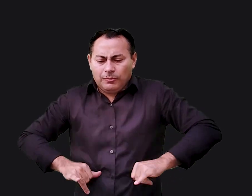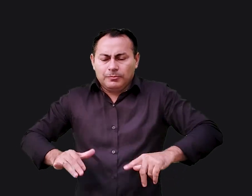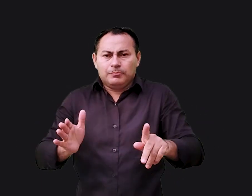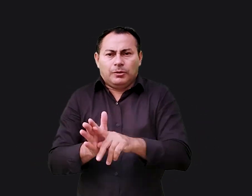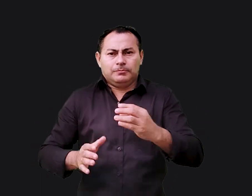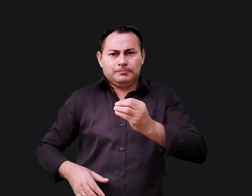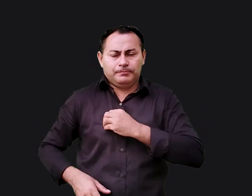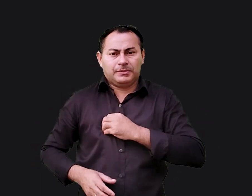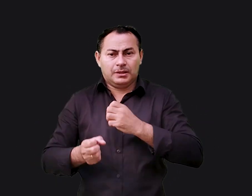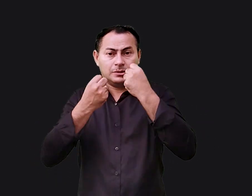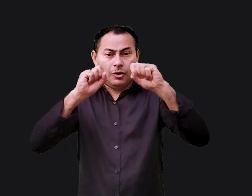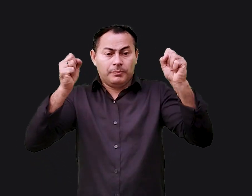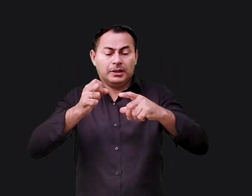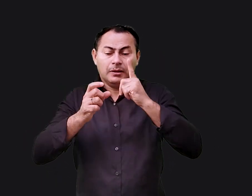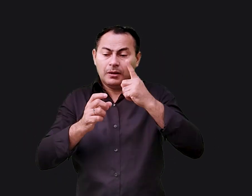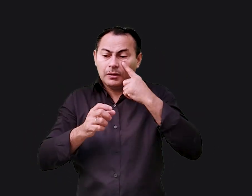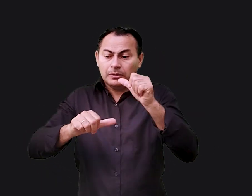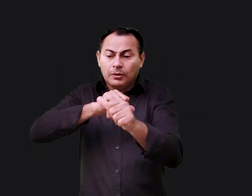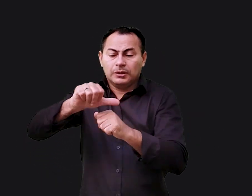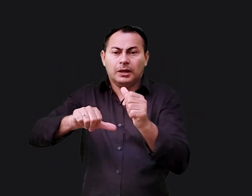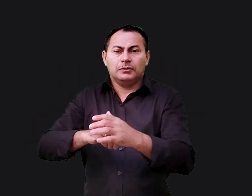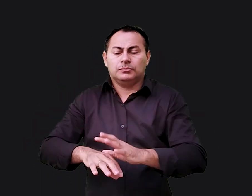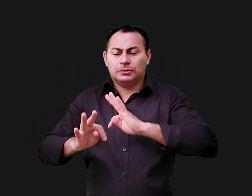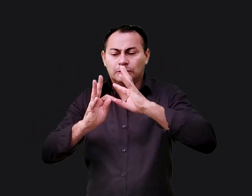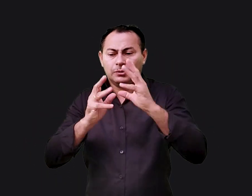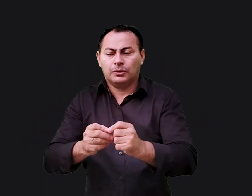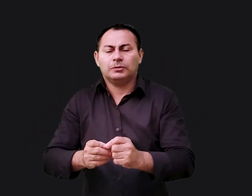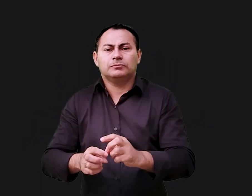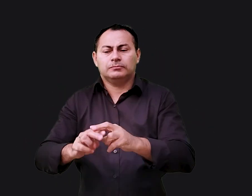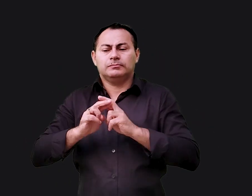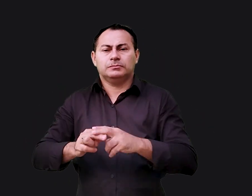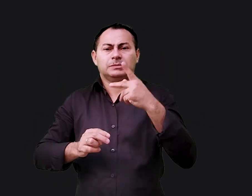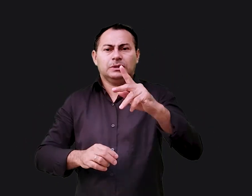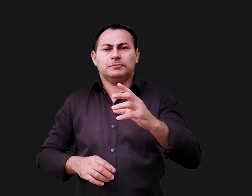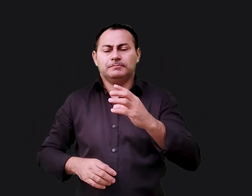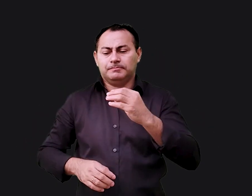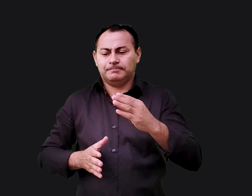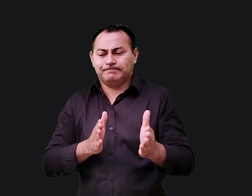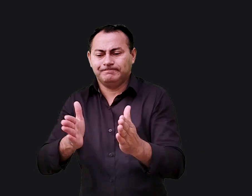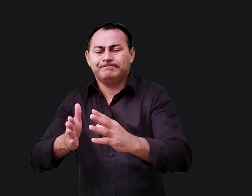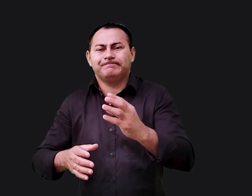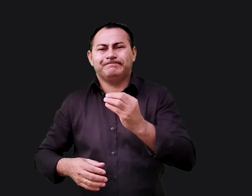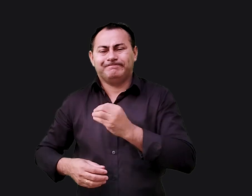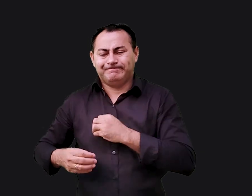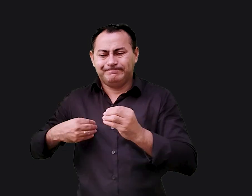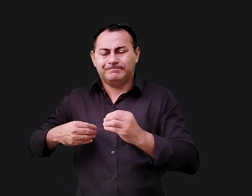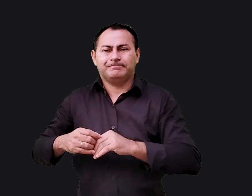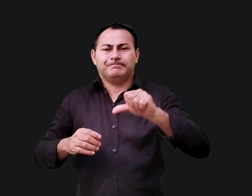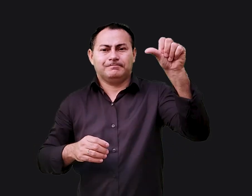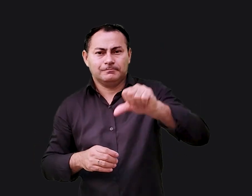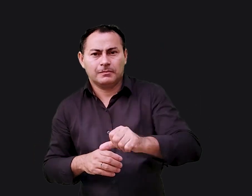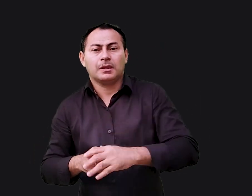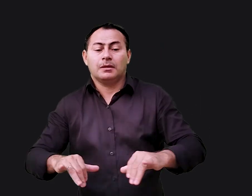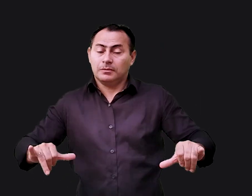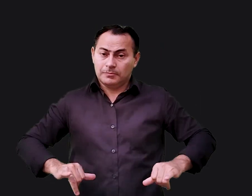próprios pecados os salmista diz tornaram-se todos por causa dos seus caminhos Rebeldes